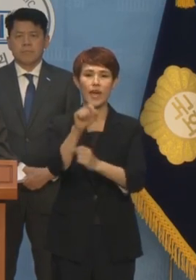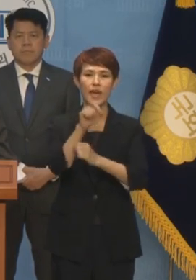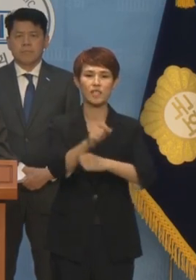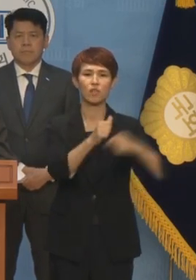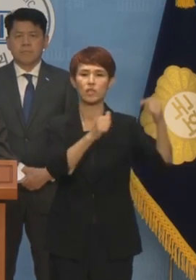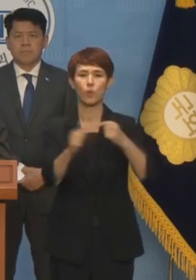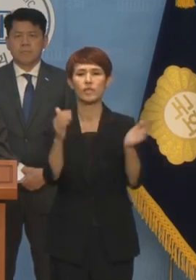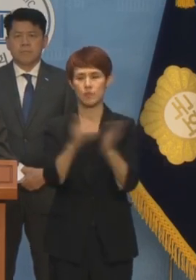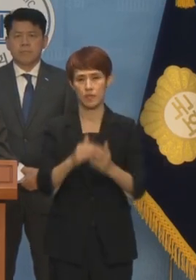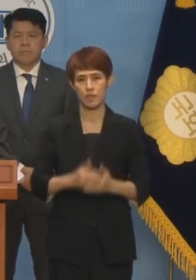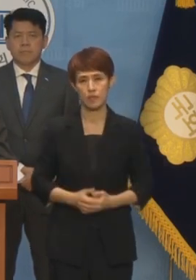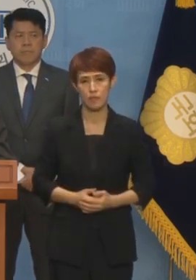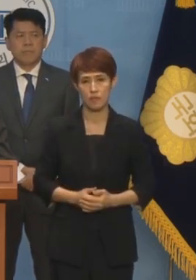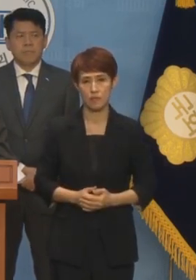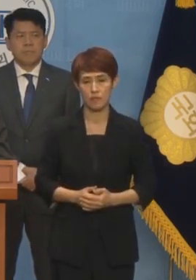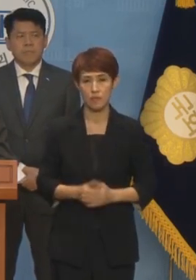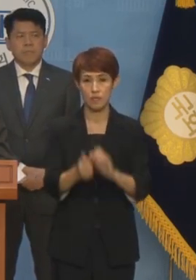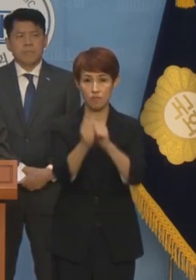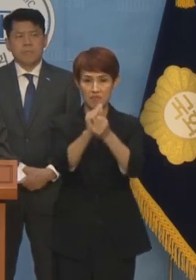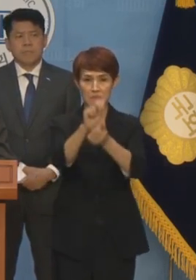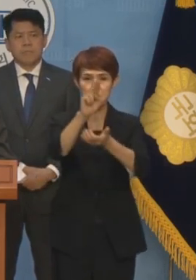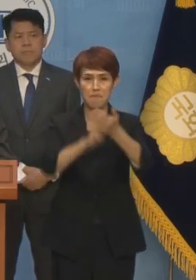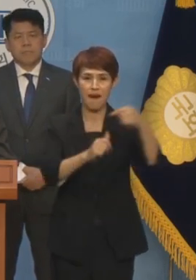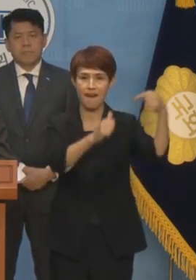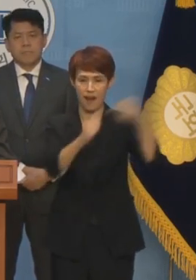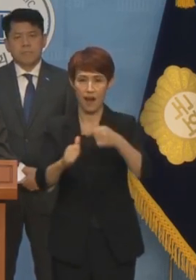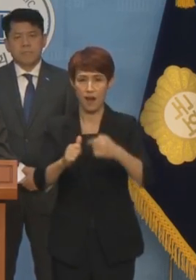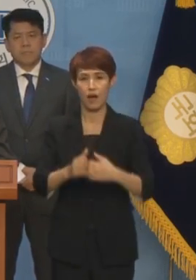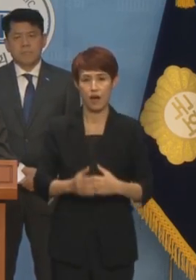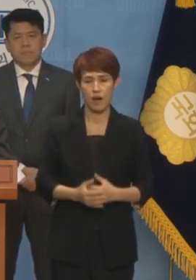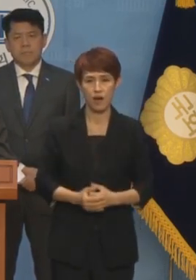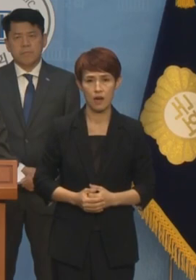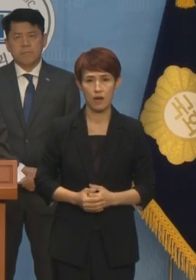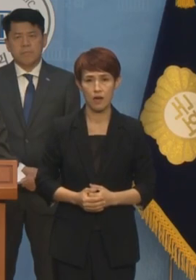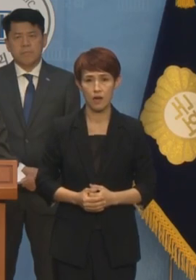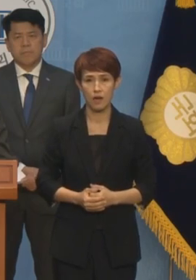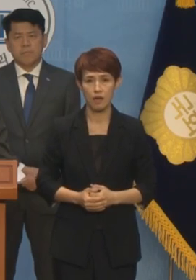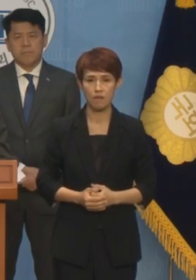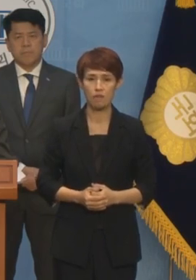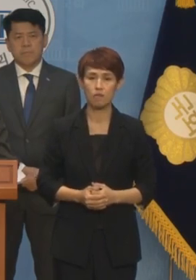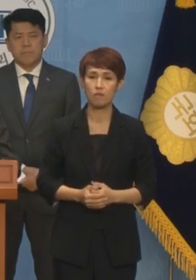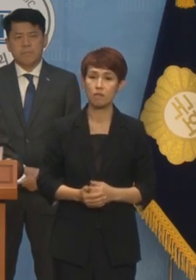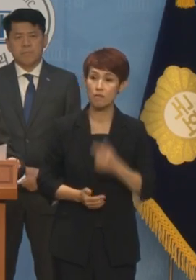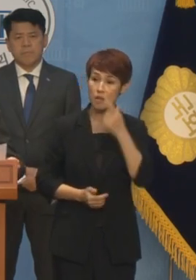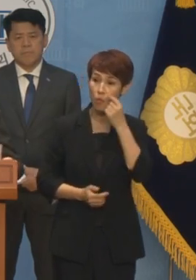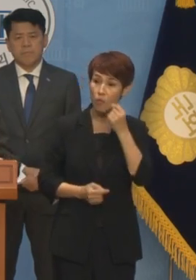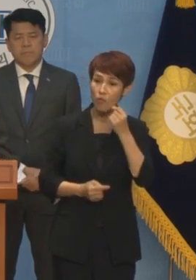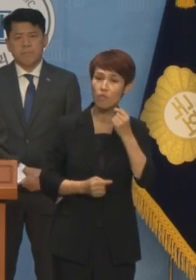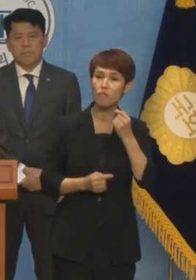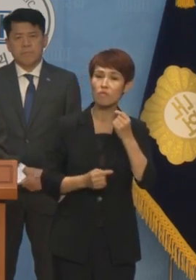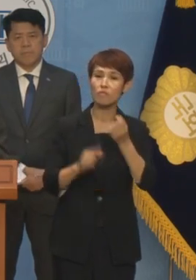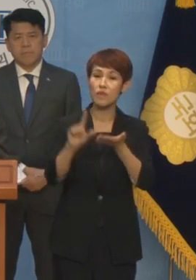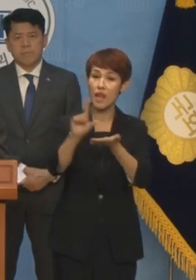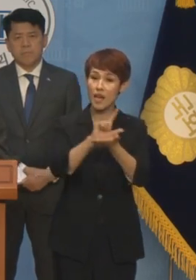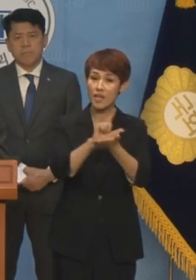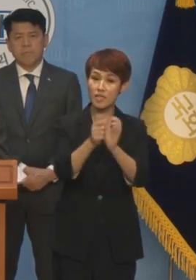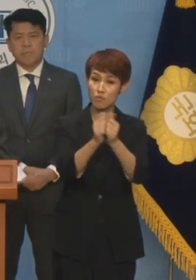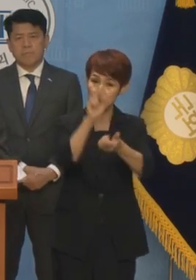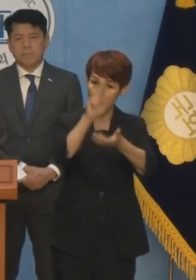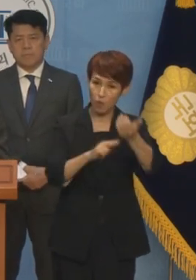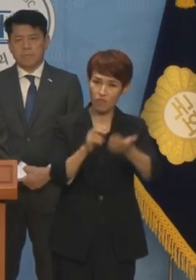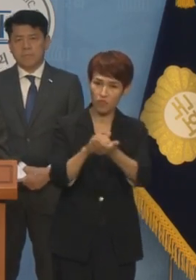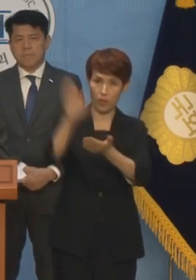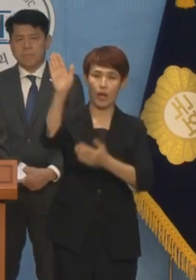했습니다. 지분 매각 행정지도입니다. 쉽게 말해 지분을 팔고 떠나라는 얘기입니다. 라인은